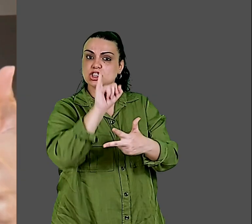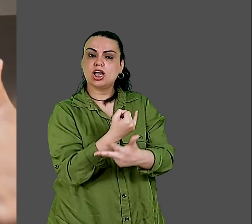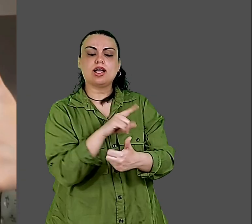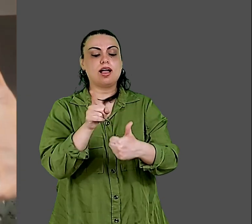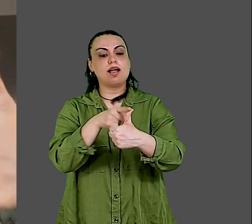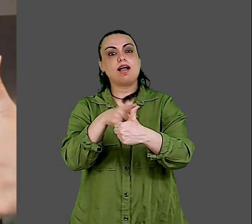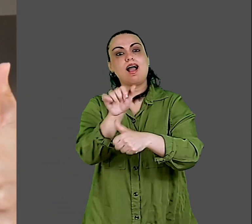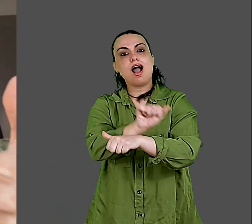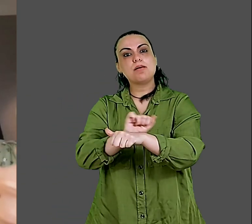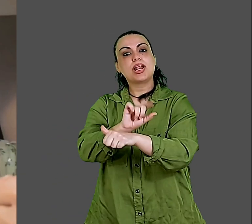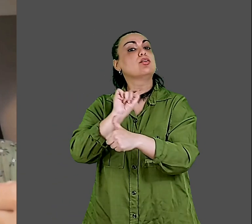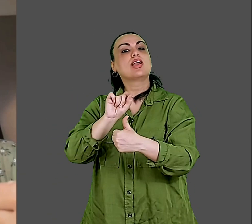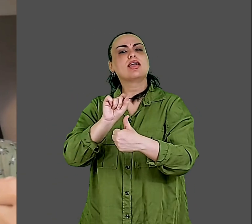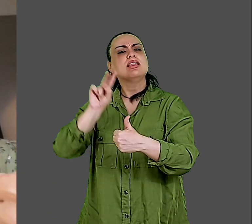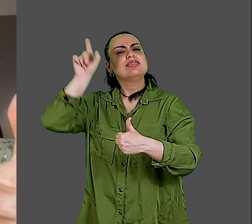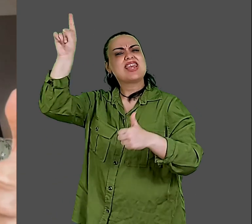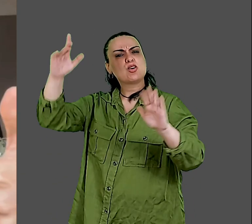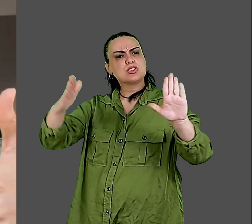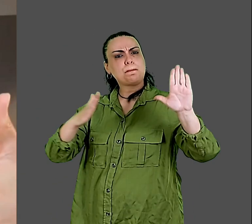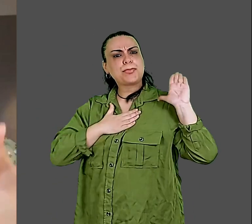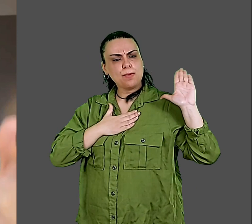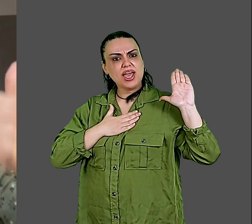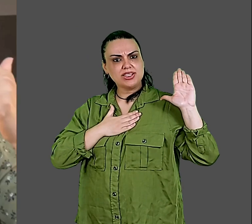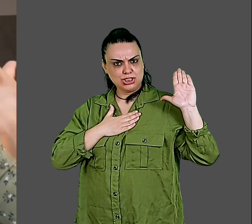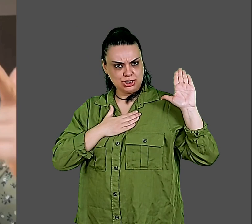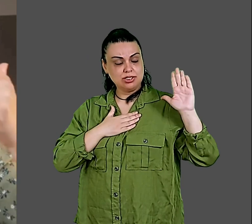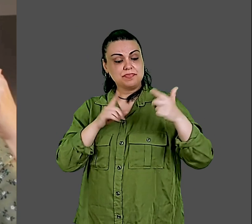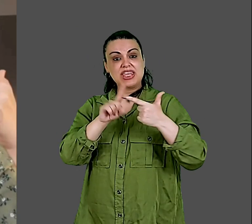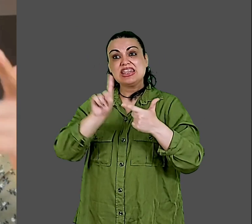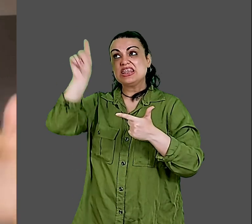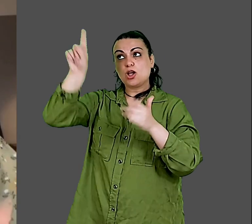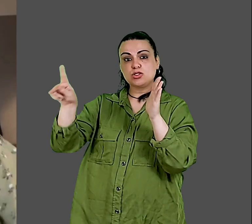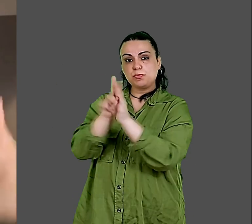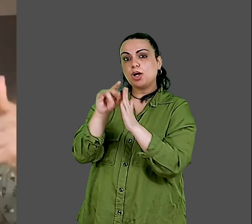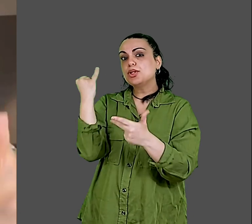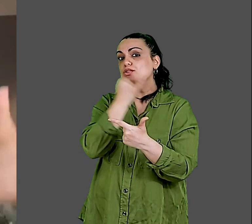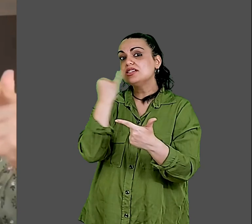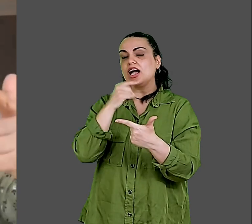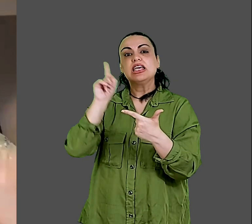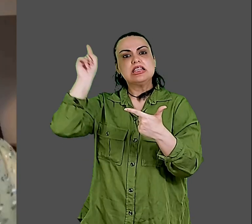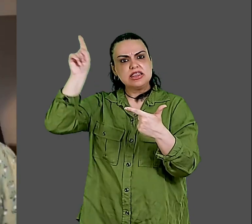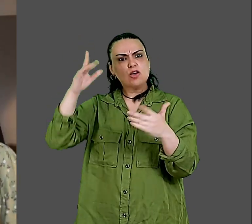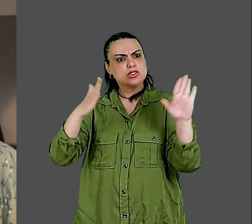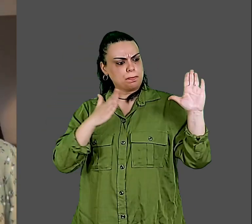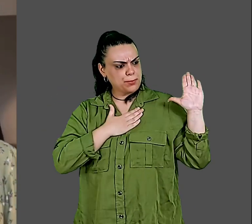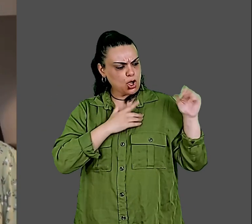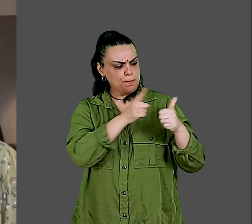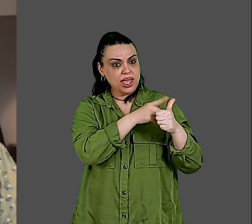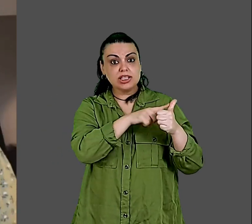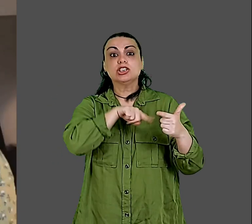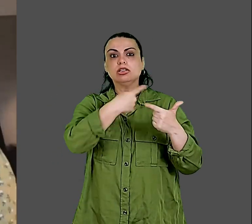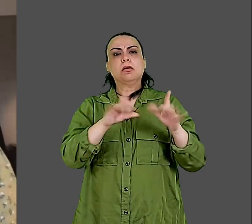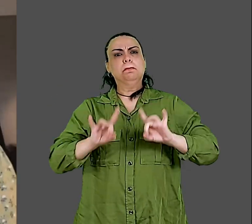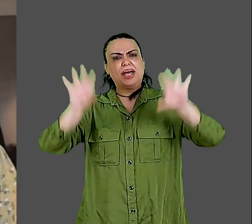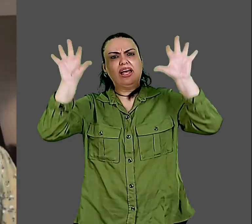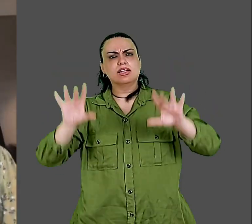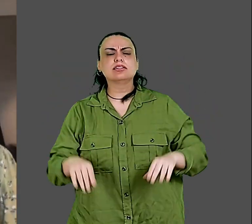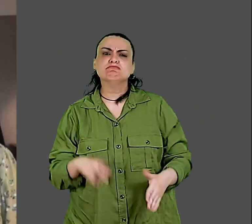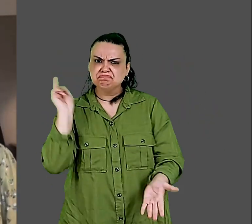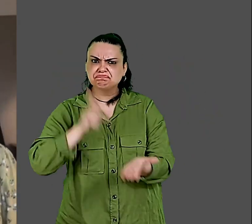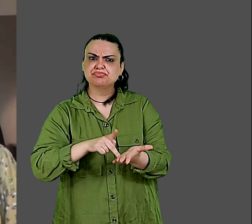de Abraão, o Deus que promete. Anotou? Deus de Isaac, o Deus que cumpre o que promete. Ou seja, eu sou